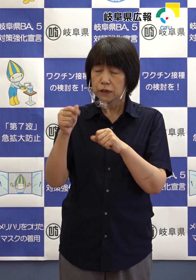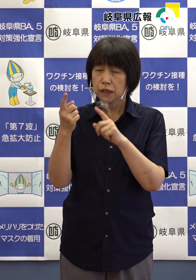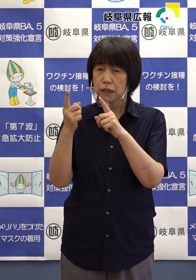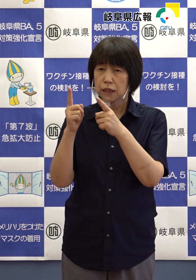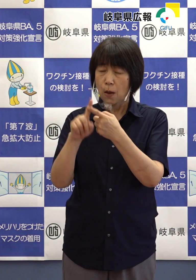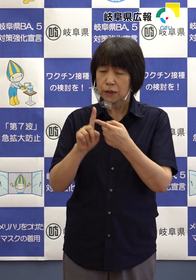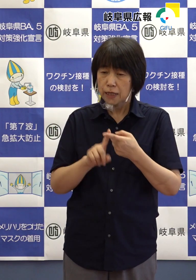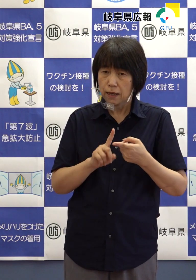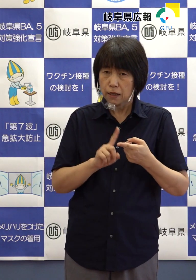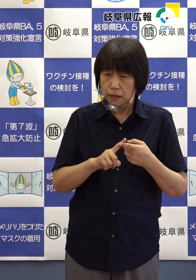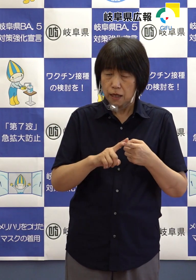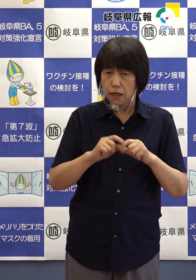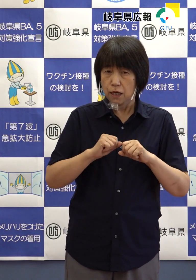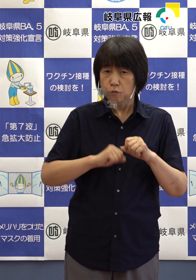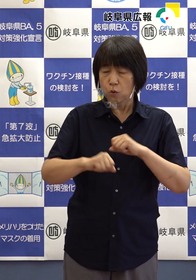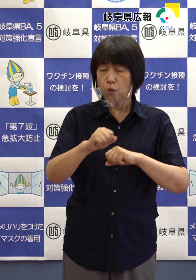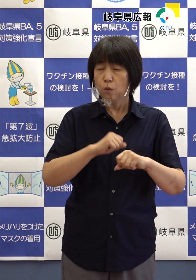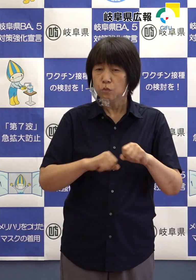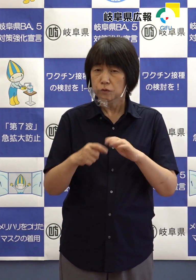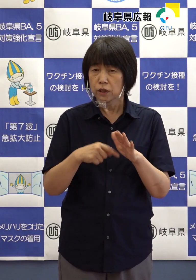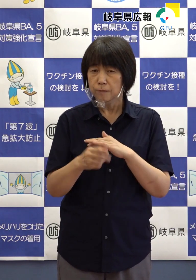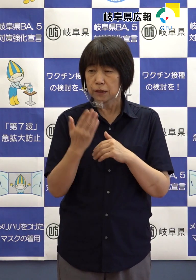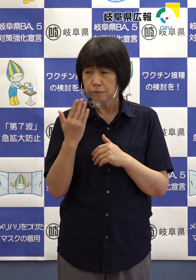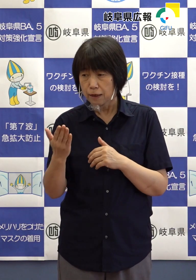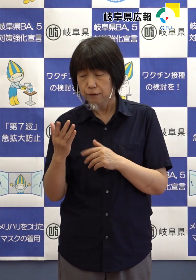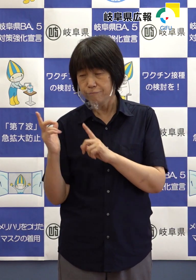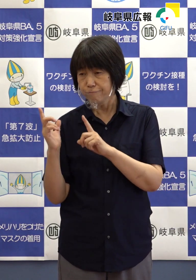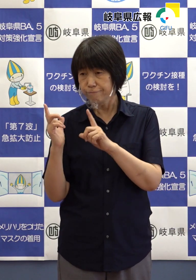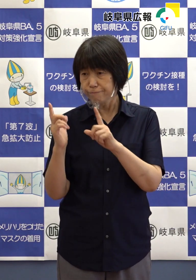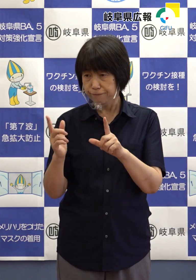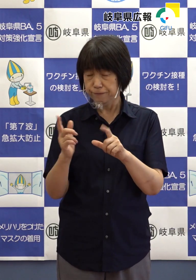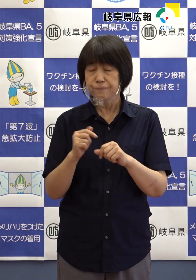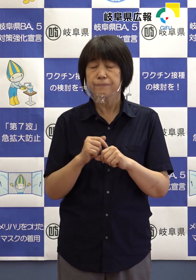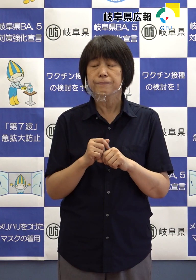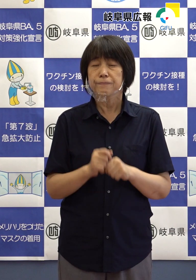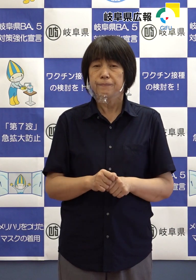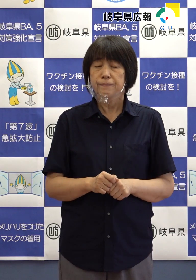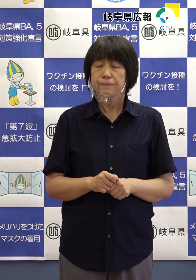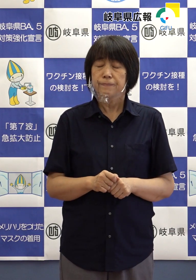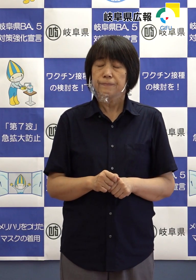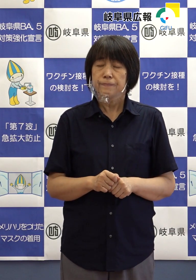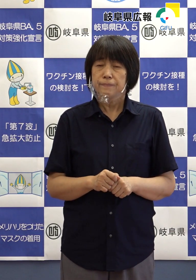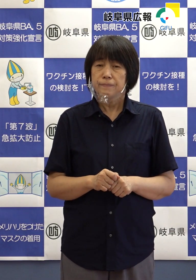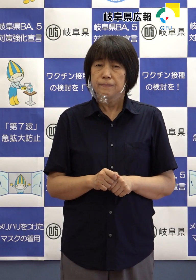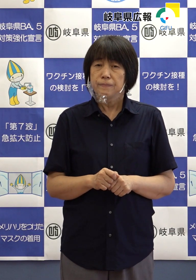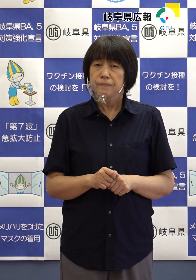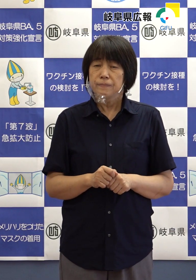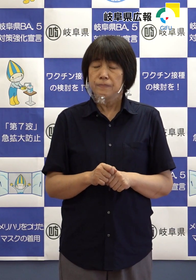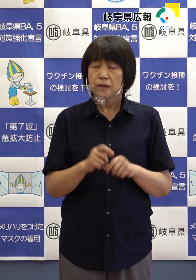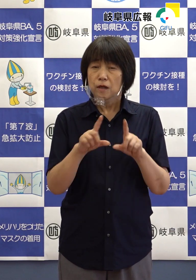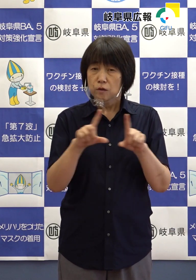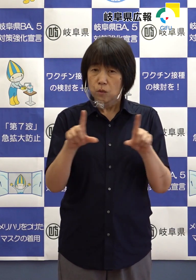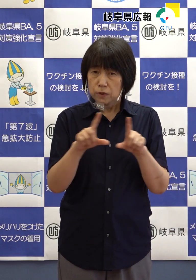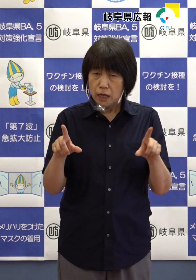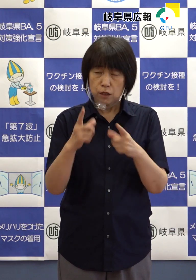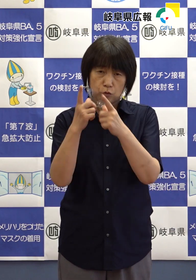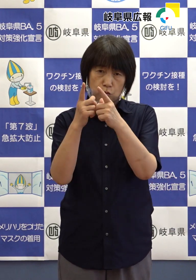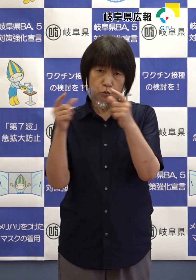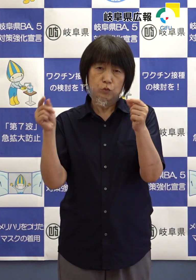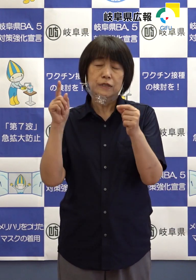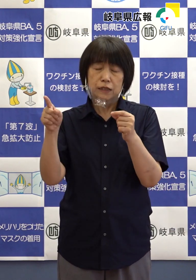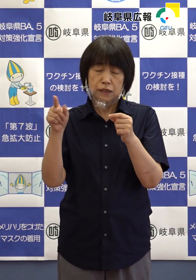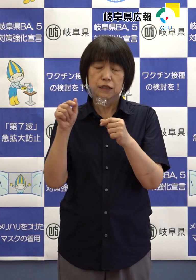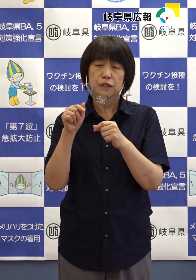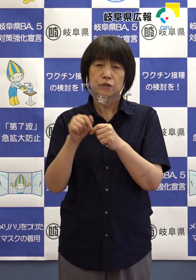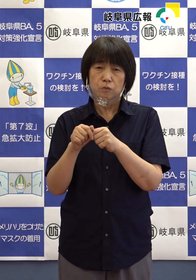あのいやーこの文は大変重要なところでありますのであのまあもちろん国の議論もフォローしていきますけれど